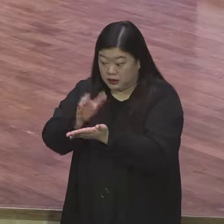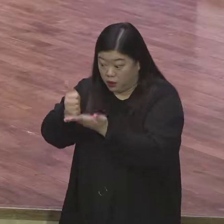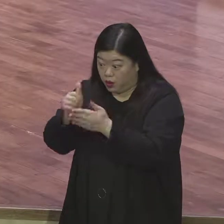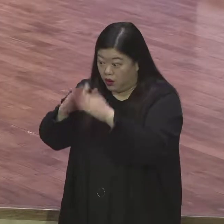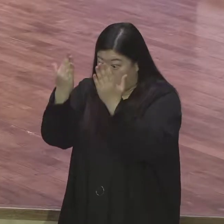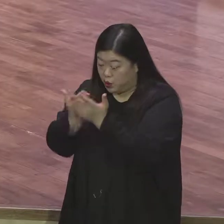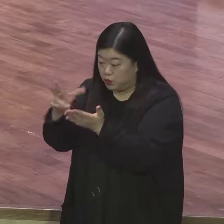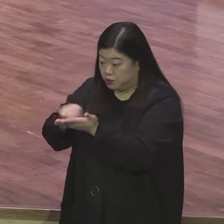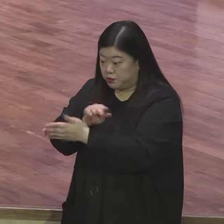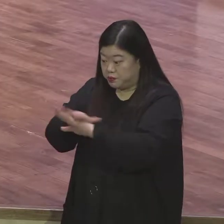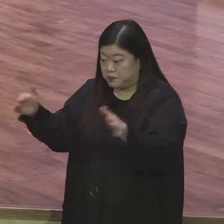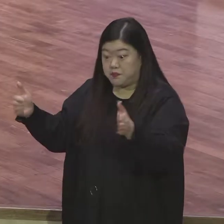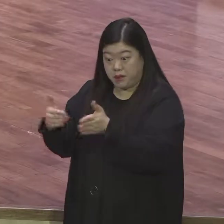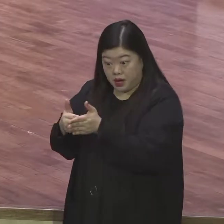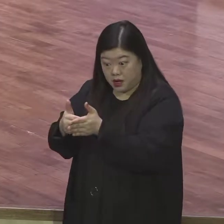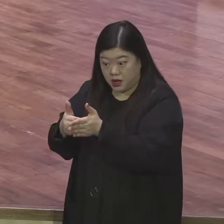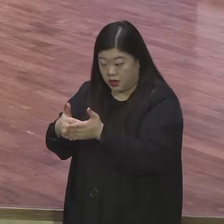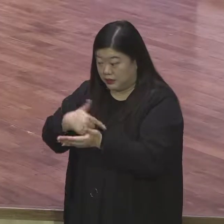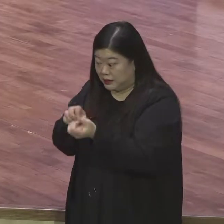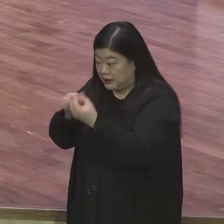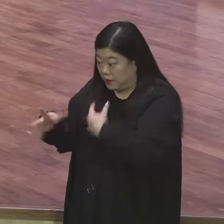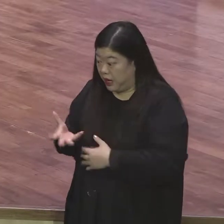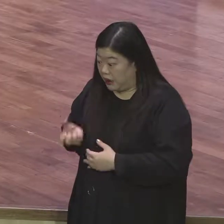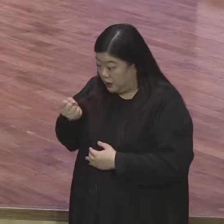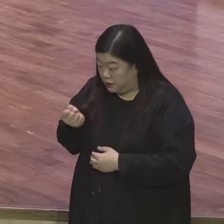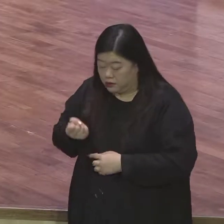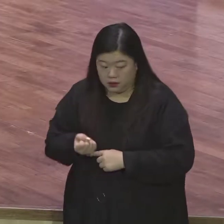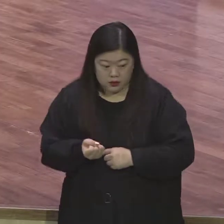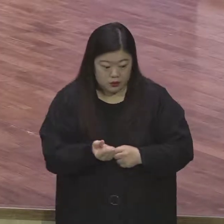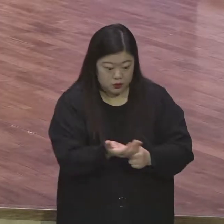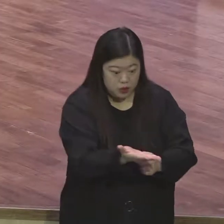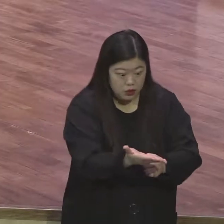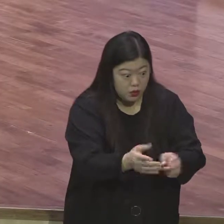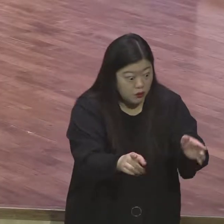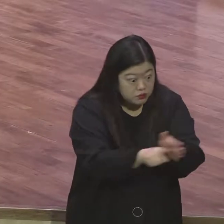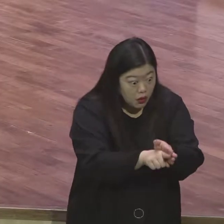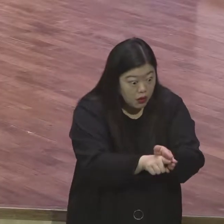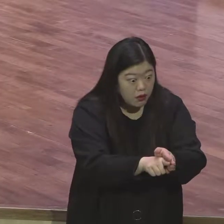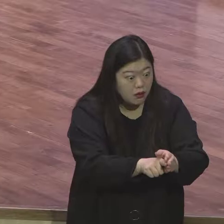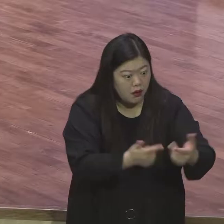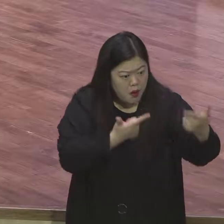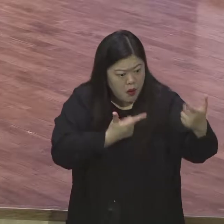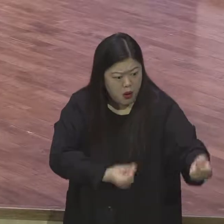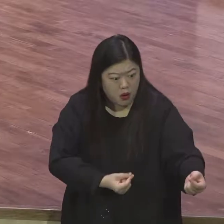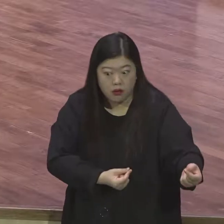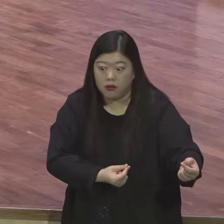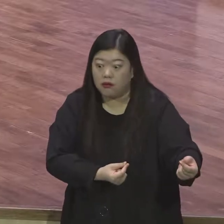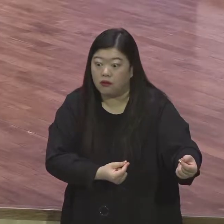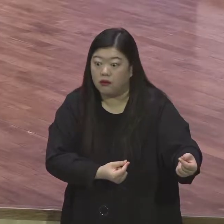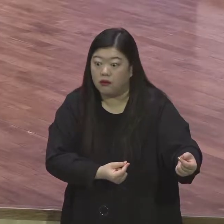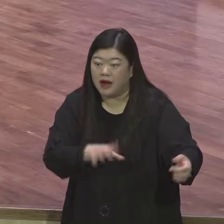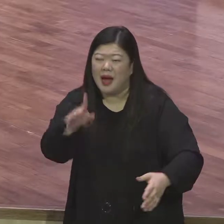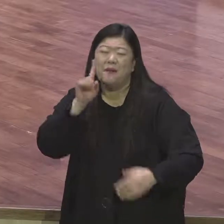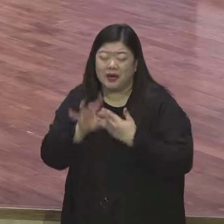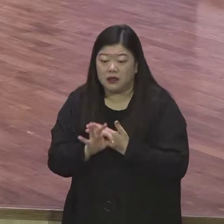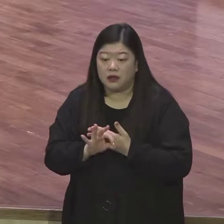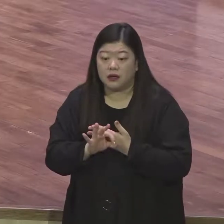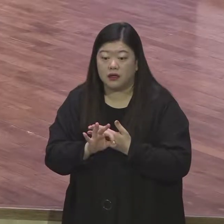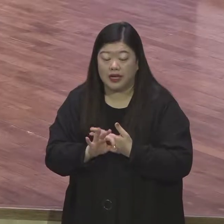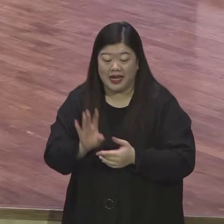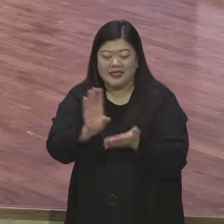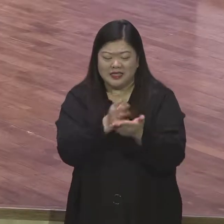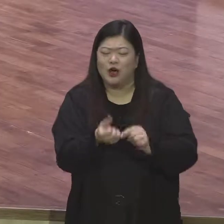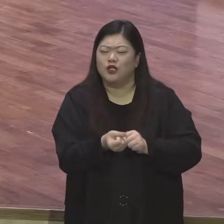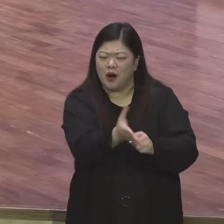사실이 증거된다고 하면 설령 내가 죽음에 처한다 할지라도